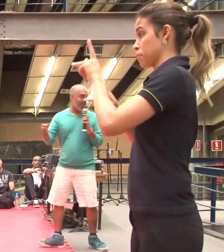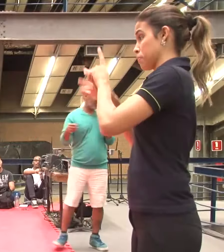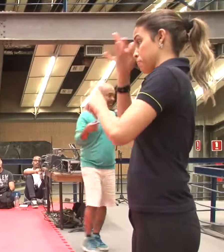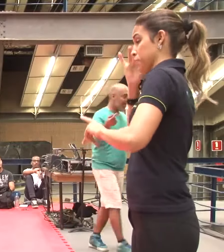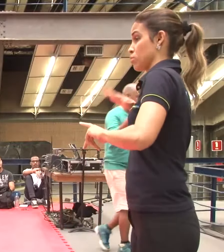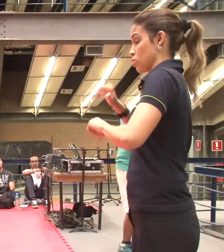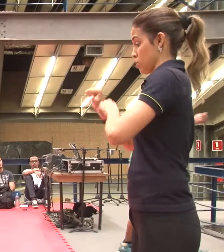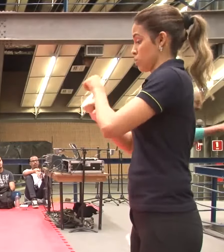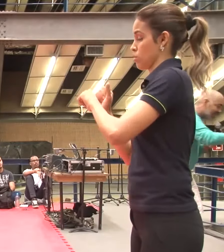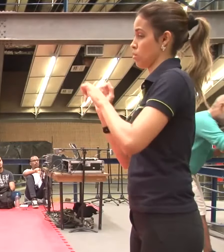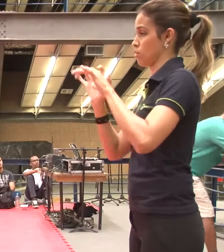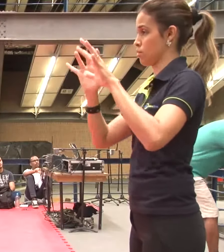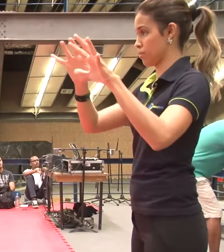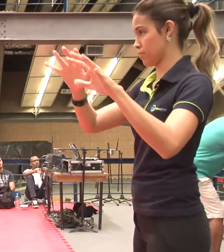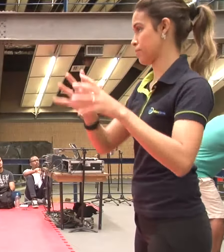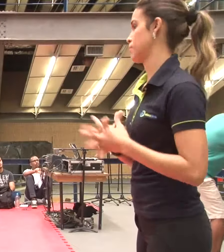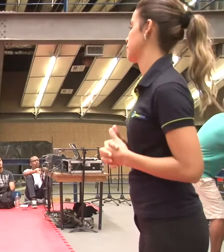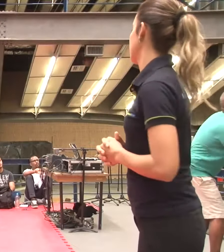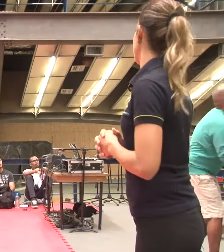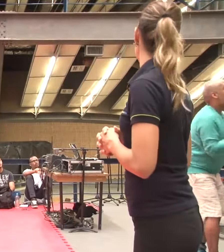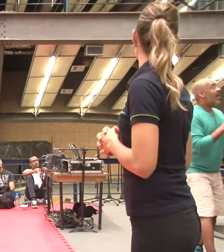Como é que eu volto aqui? É só apertar coisa, né?